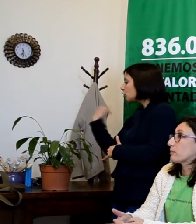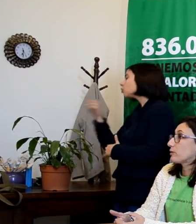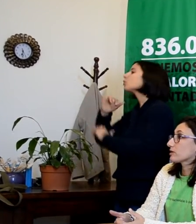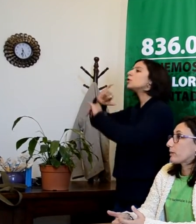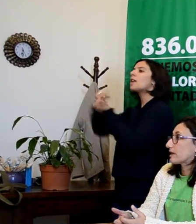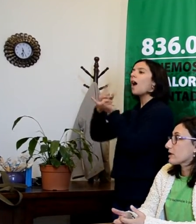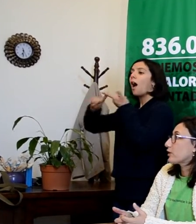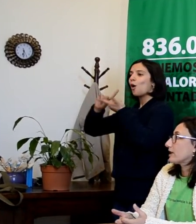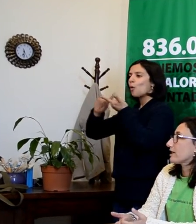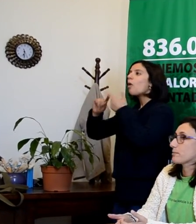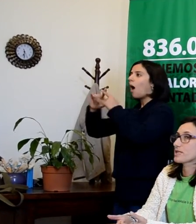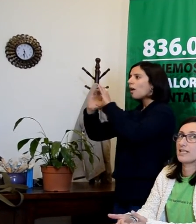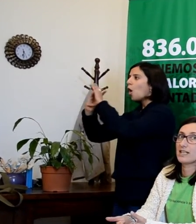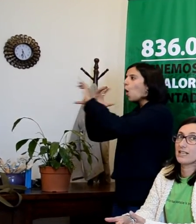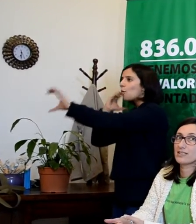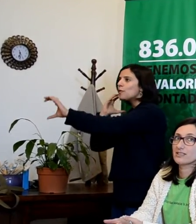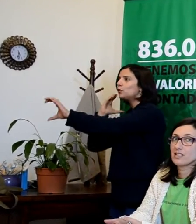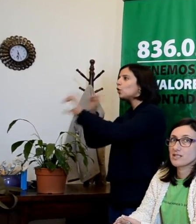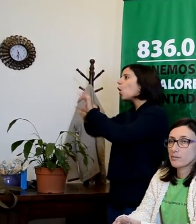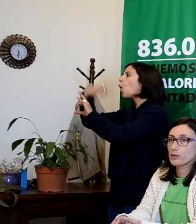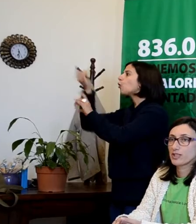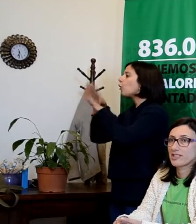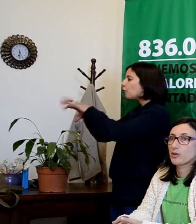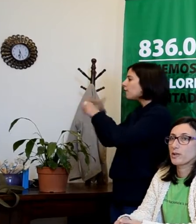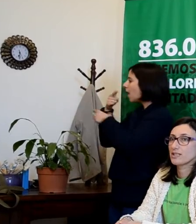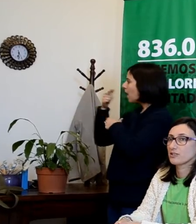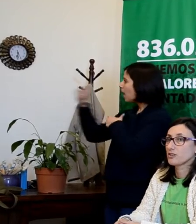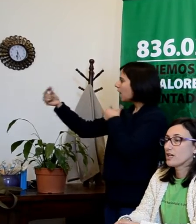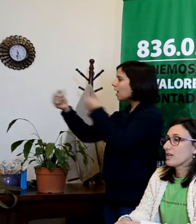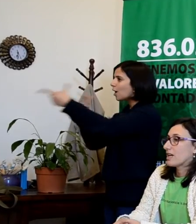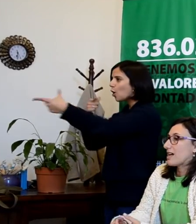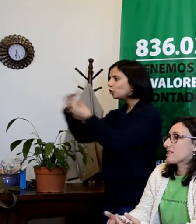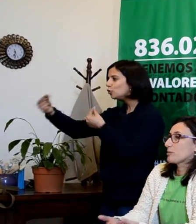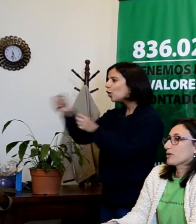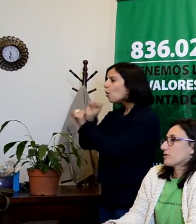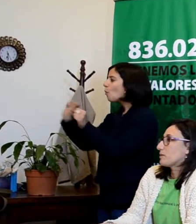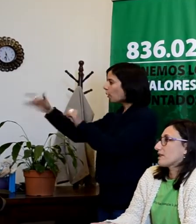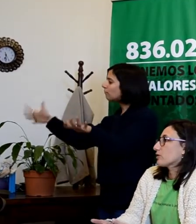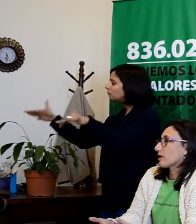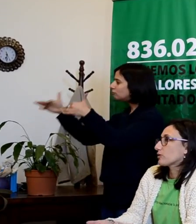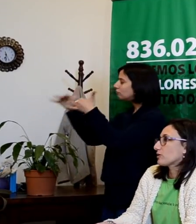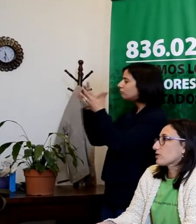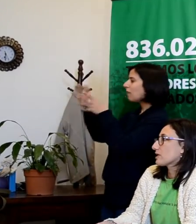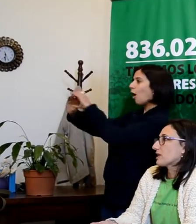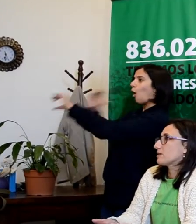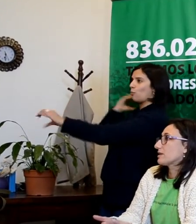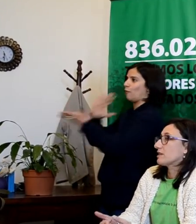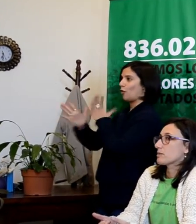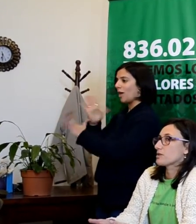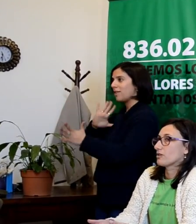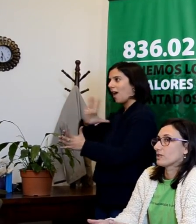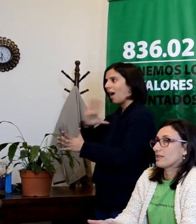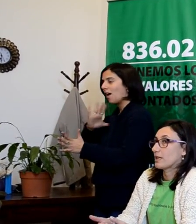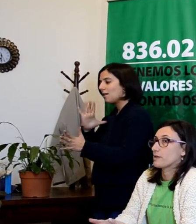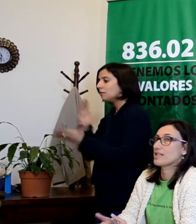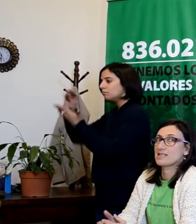gestionado transporte para aquellas localidades más alejadas que siempre nos están acompañando. Así que bueno, invitarlos a todos, el límite de